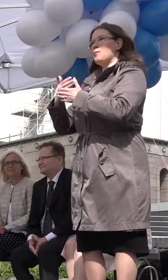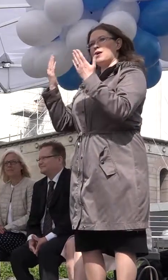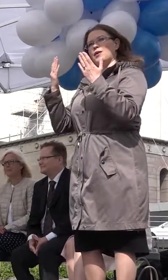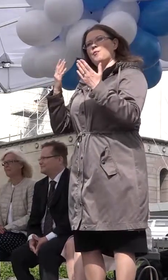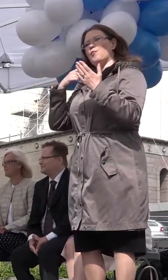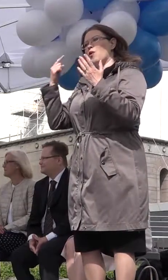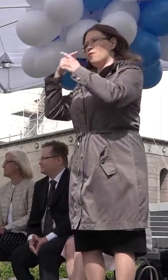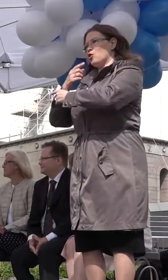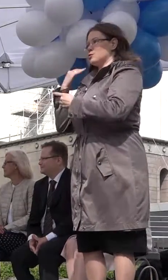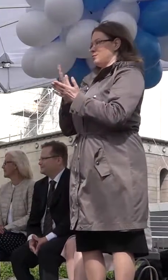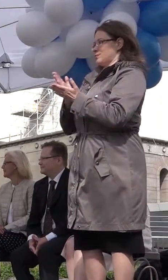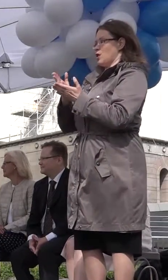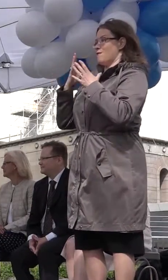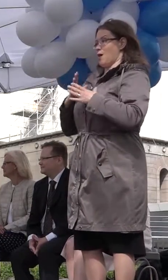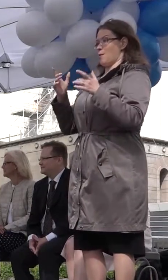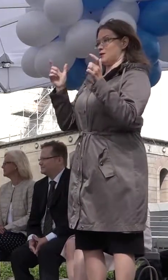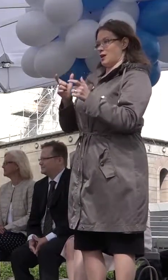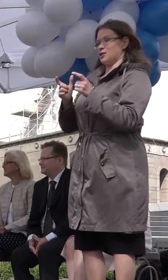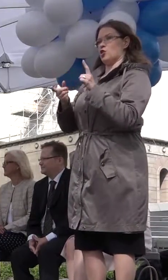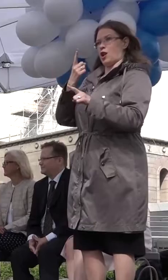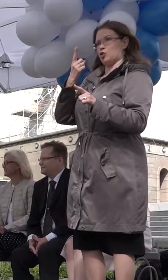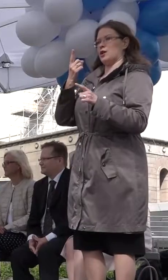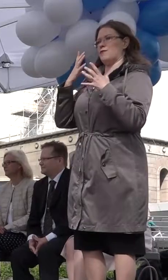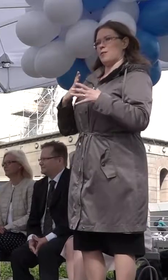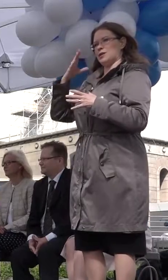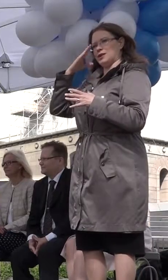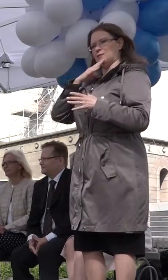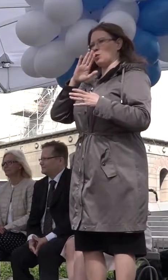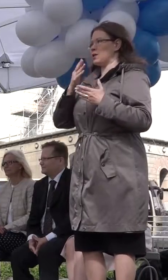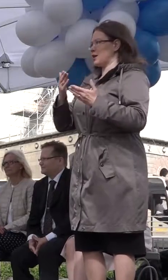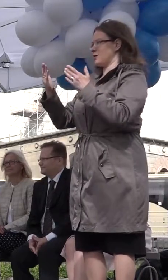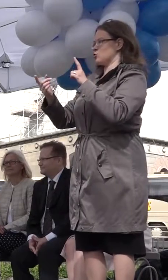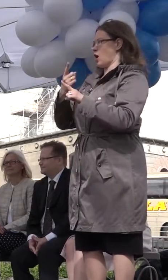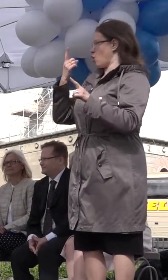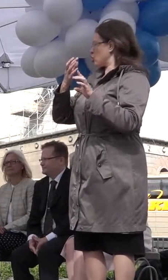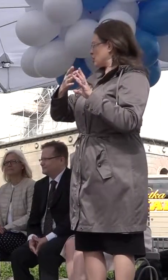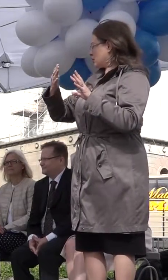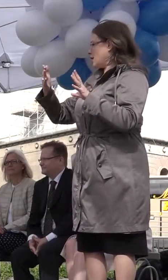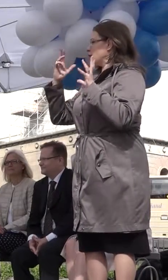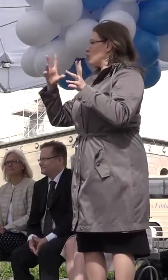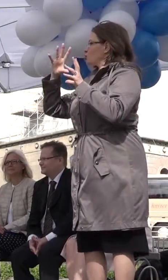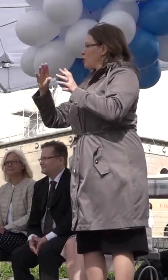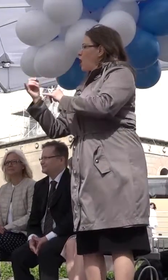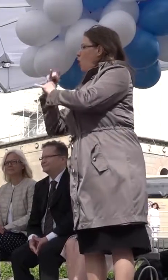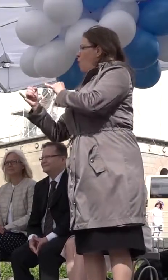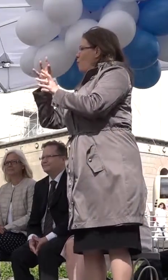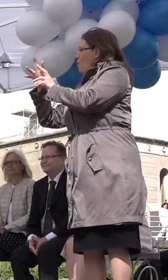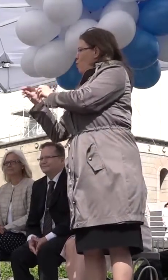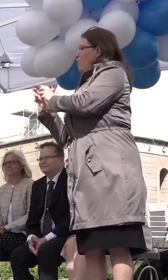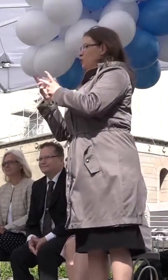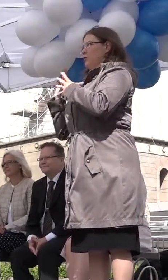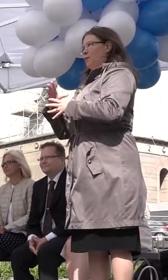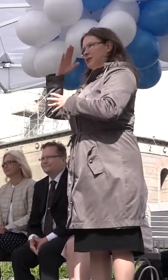aloittivat vammaisjärjestöjen ja itsekin vammaisten ihmisten tervehdykset. Ja niihin me myös lopetamme nämä